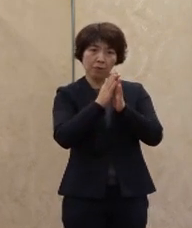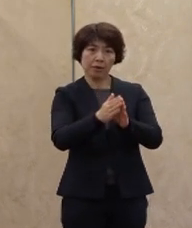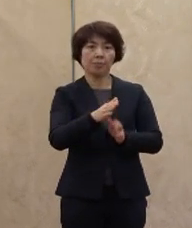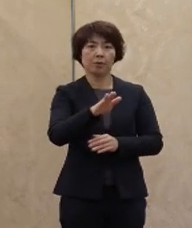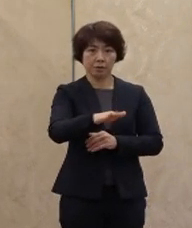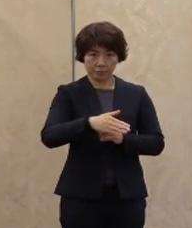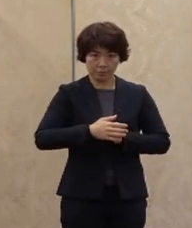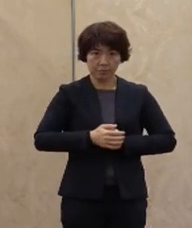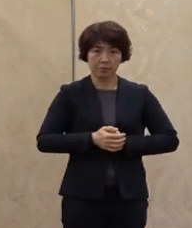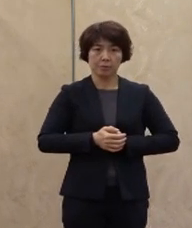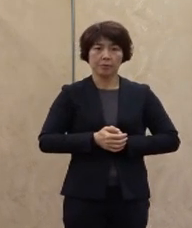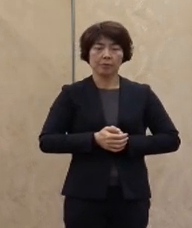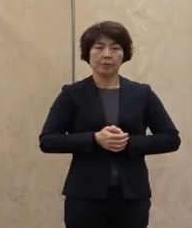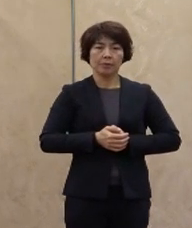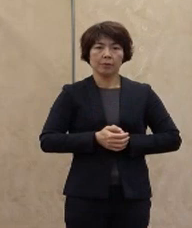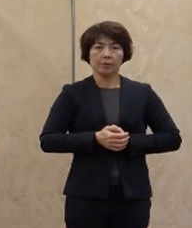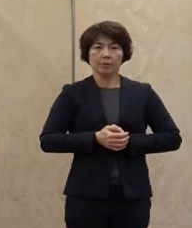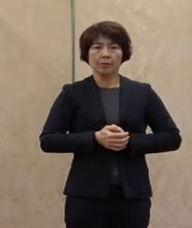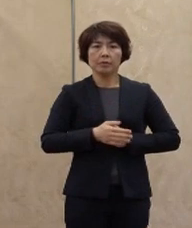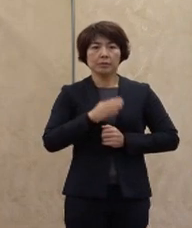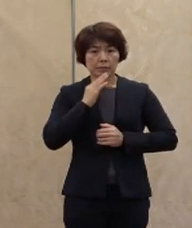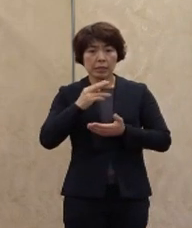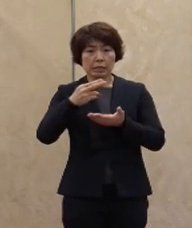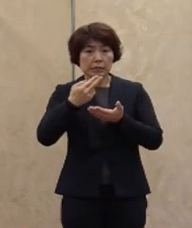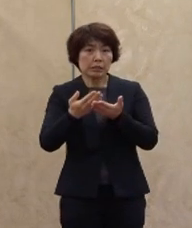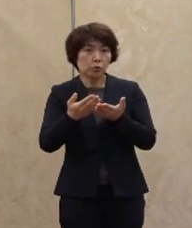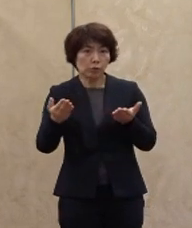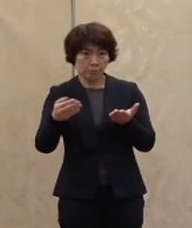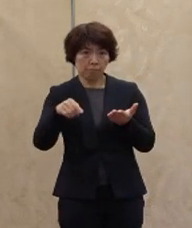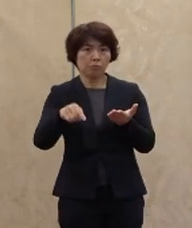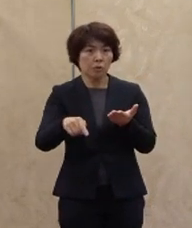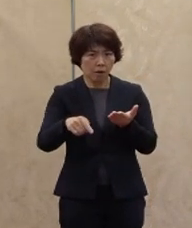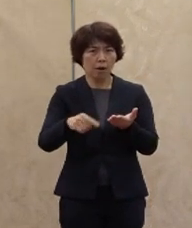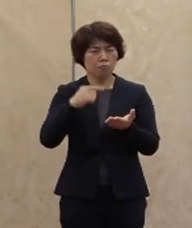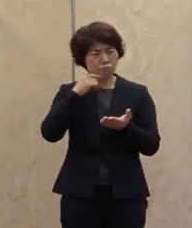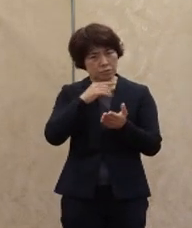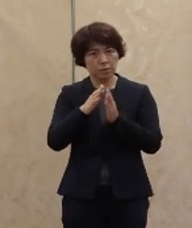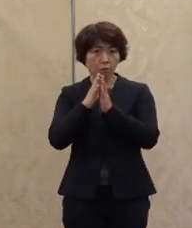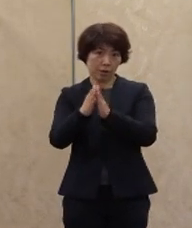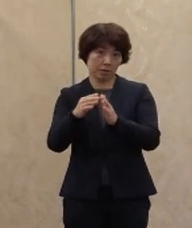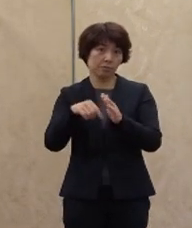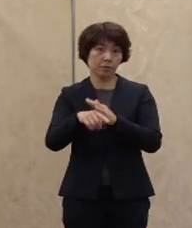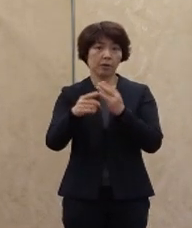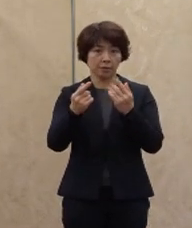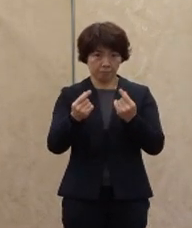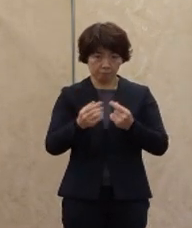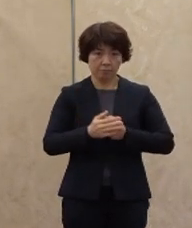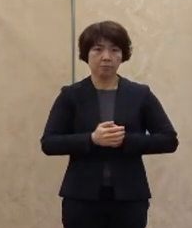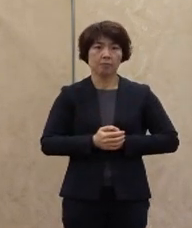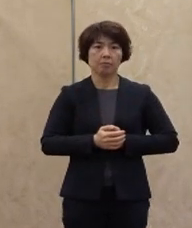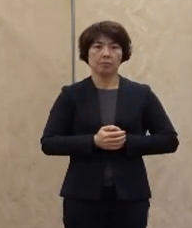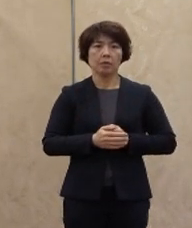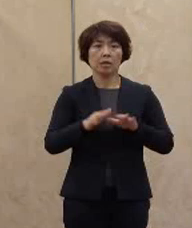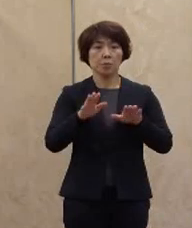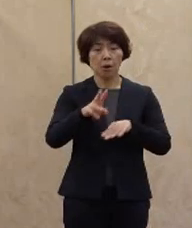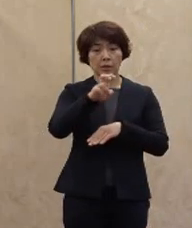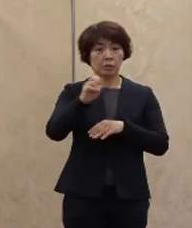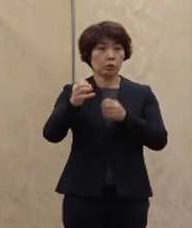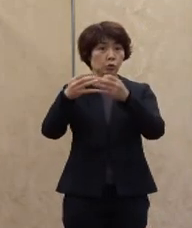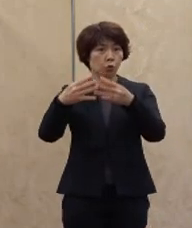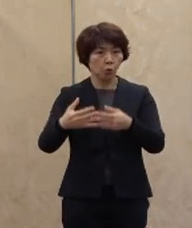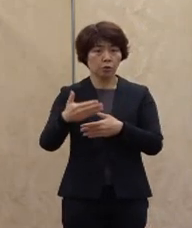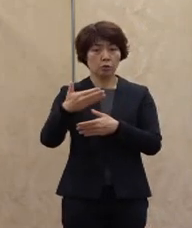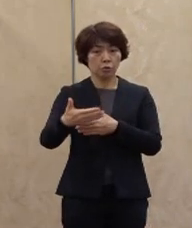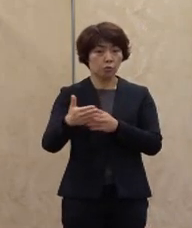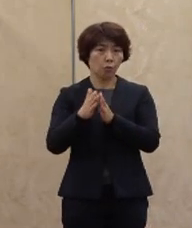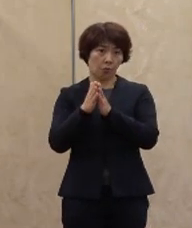。現にあの飲食店にはあのお願いをしているわけですから、うん、今は24条9項のお願いです